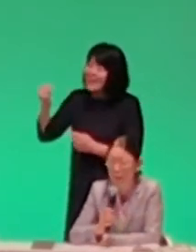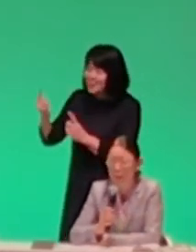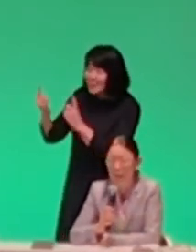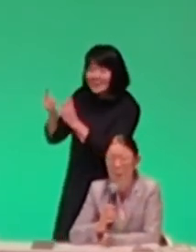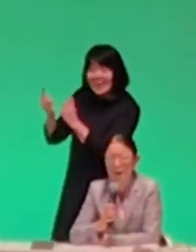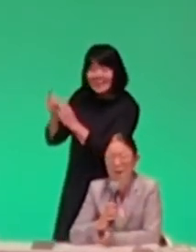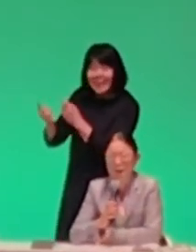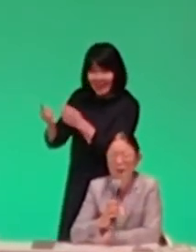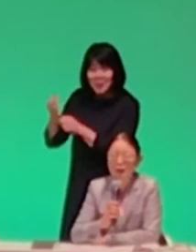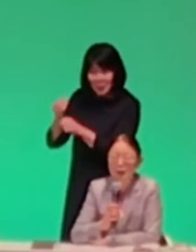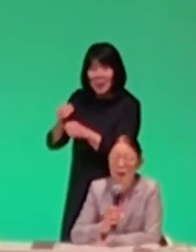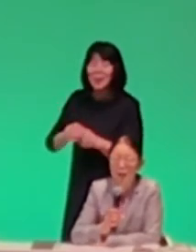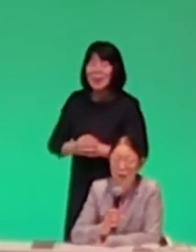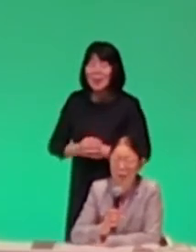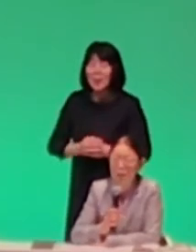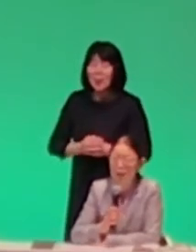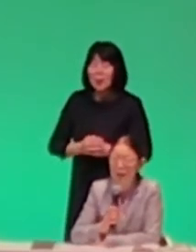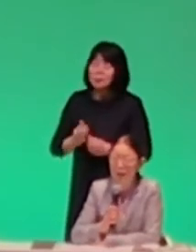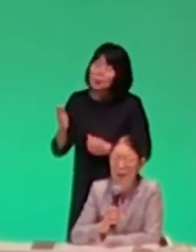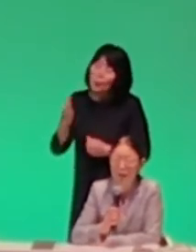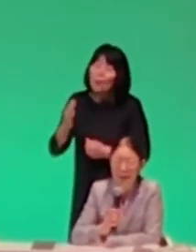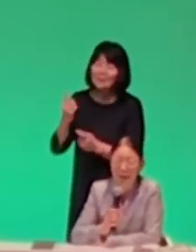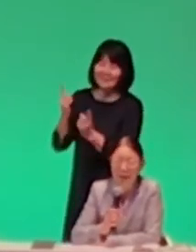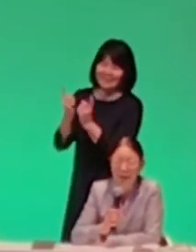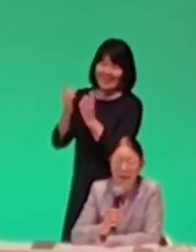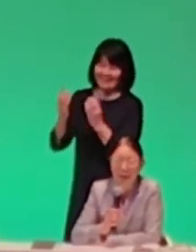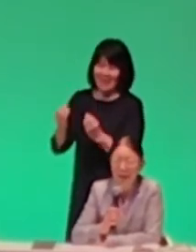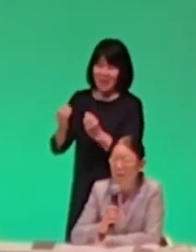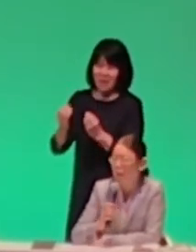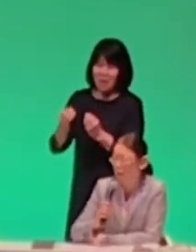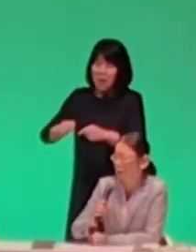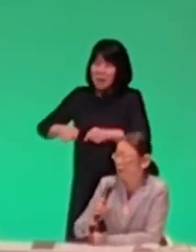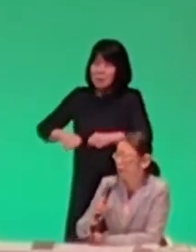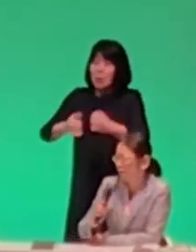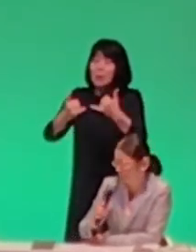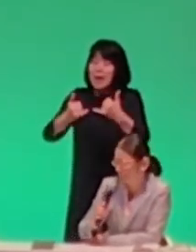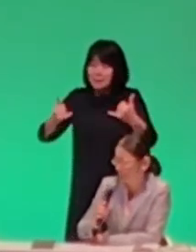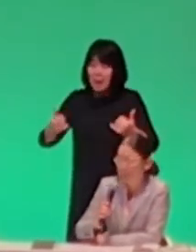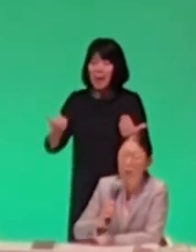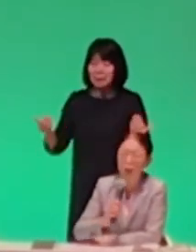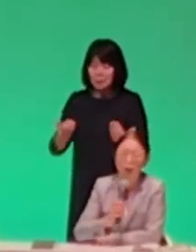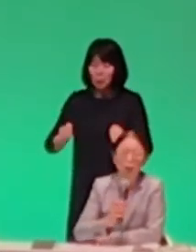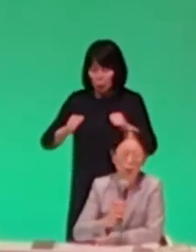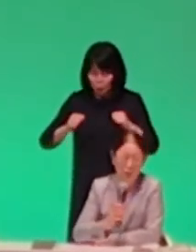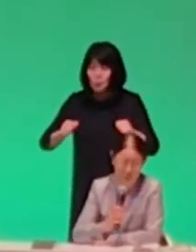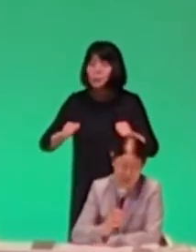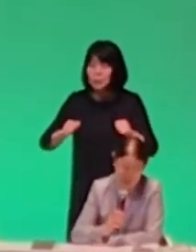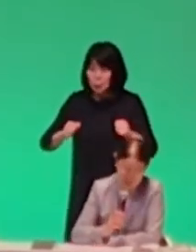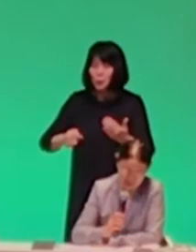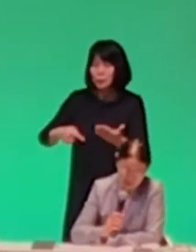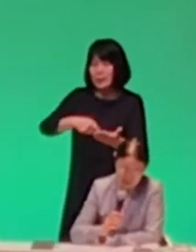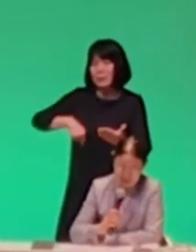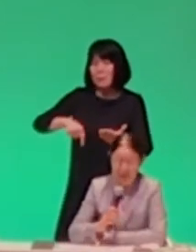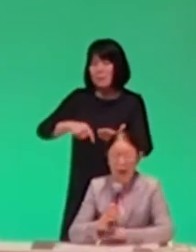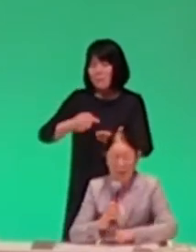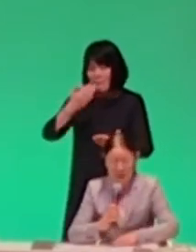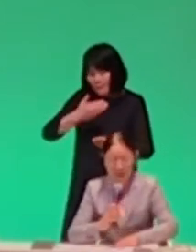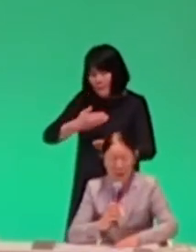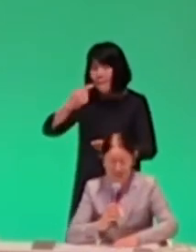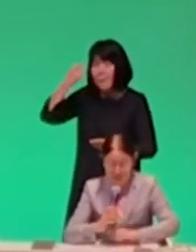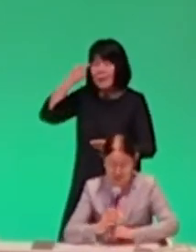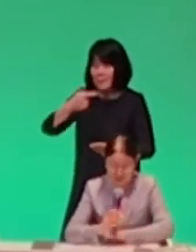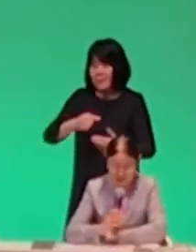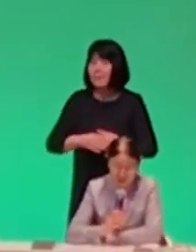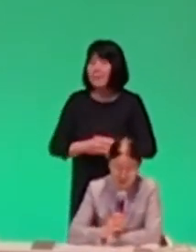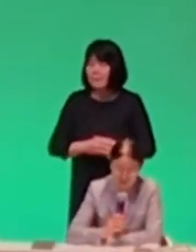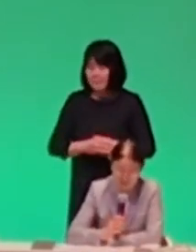ったのも、その場面だったんですが、障害のある人が仕事をするというところに、出会いました